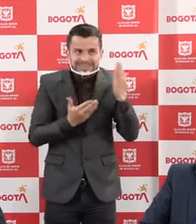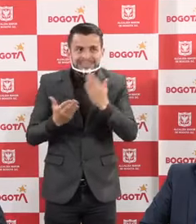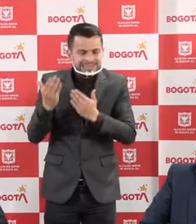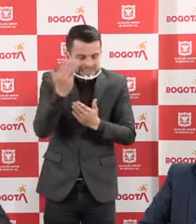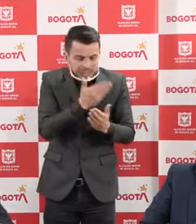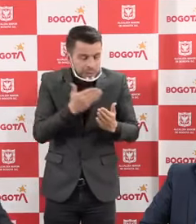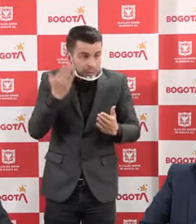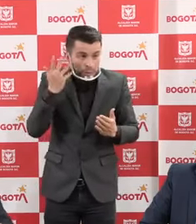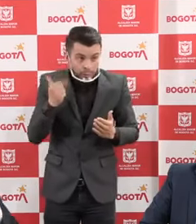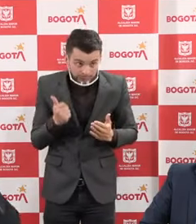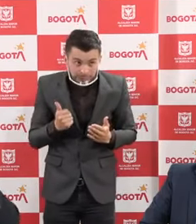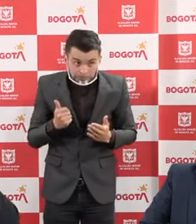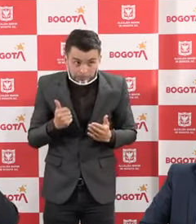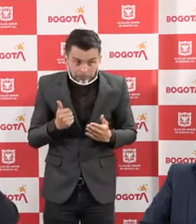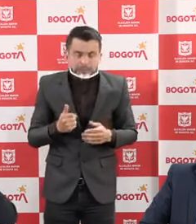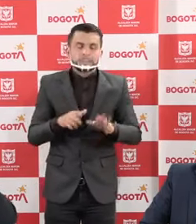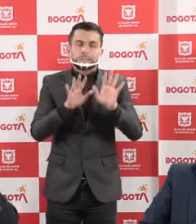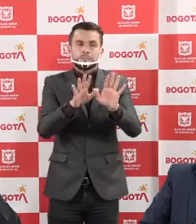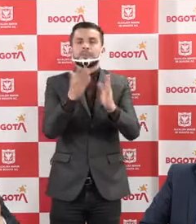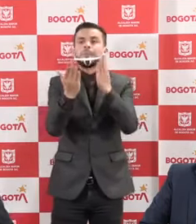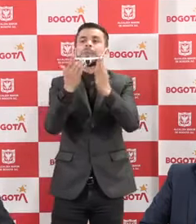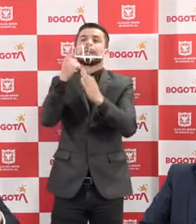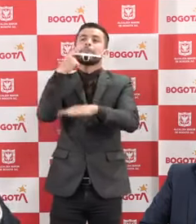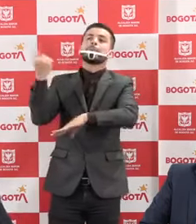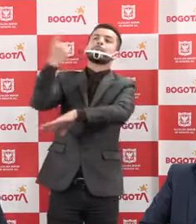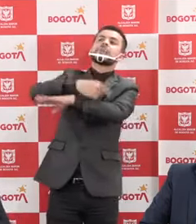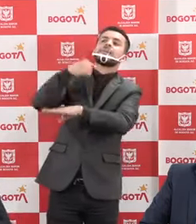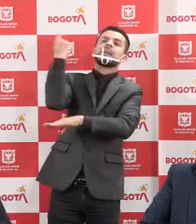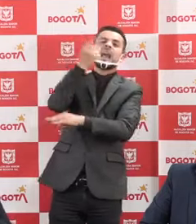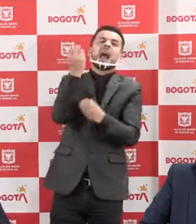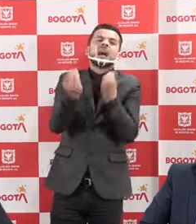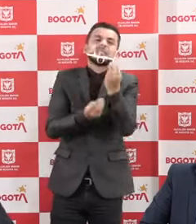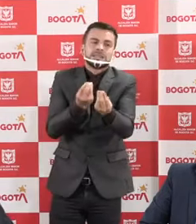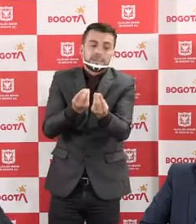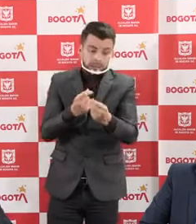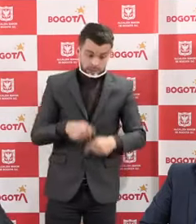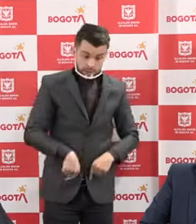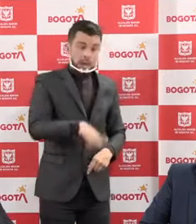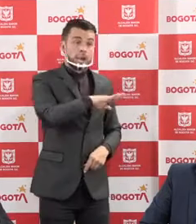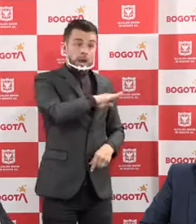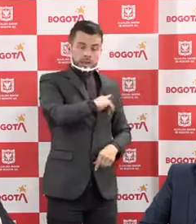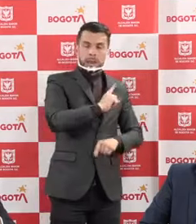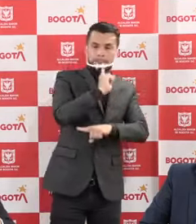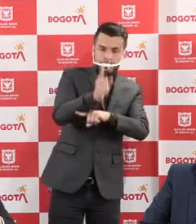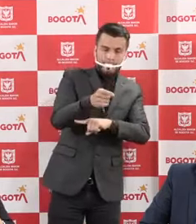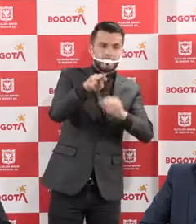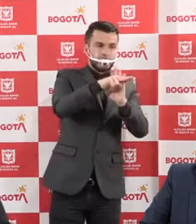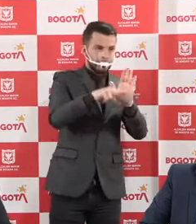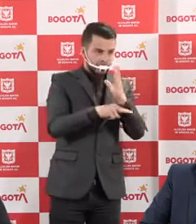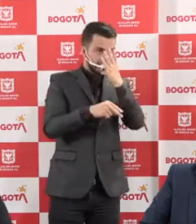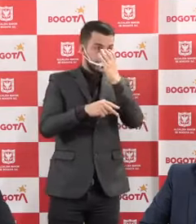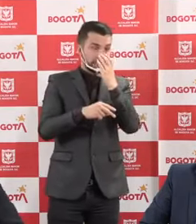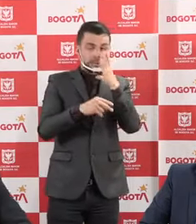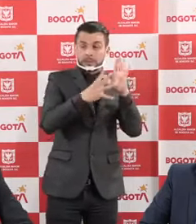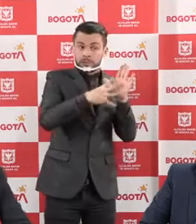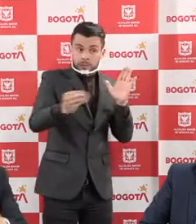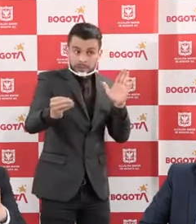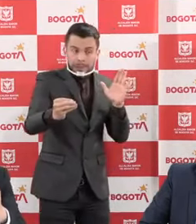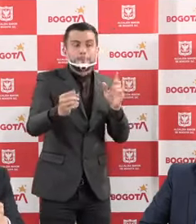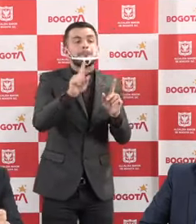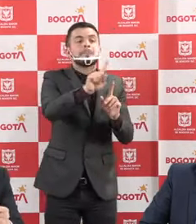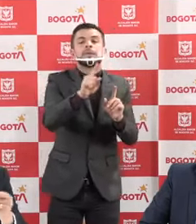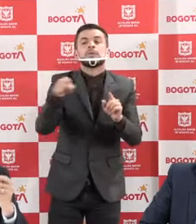de cada uno de nosotros no sólo lo que hagan un control del distrito no sólo de lo que haga el sector público dependerá